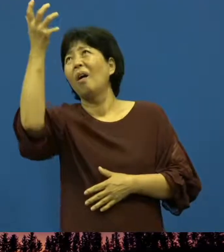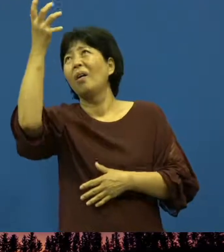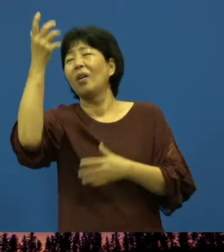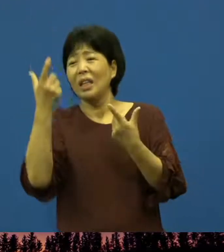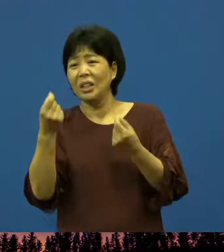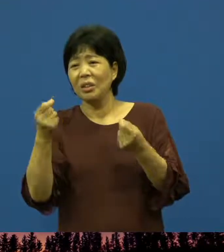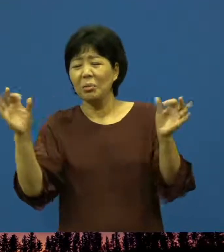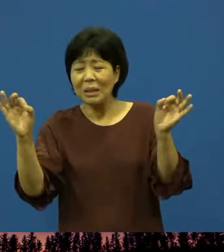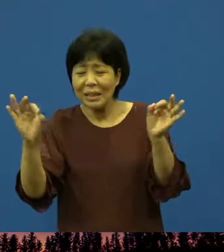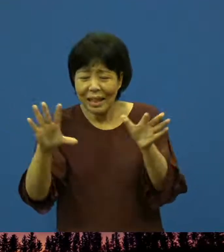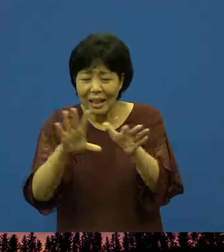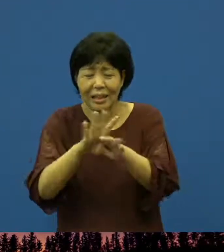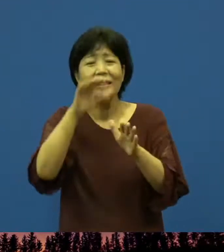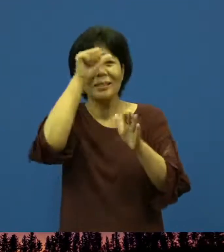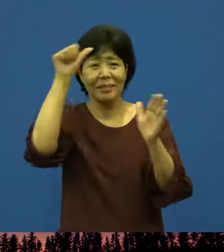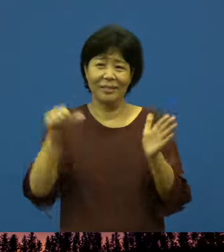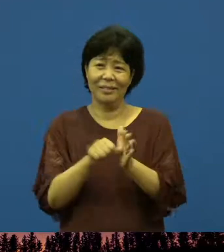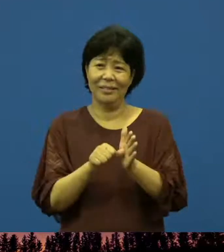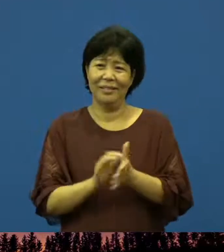생명.